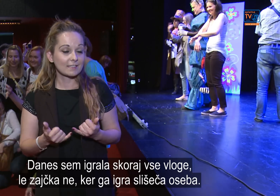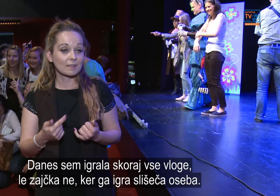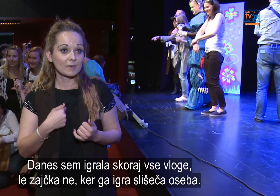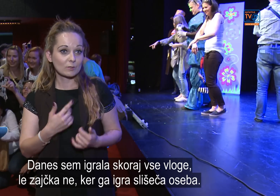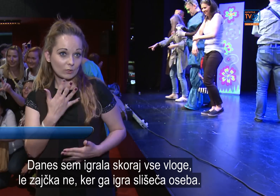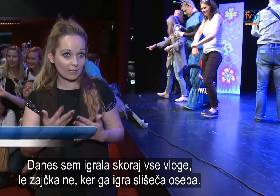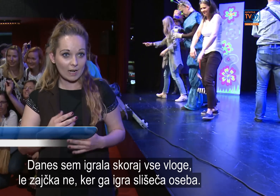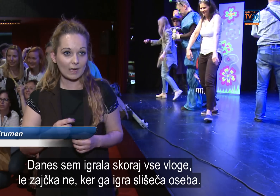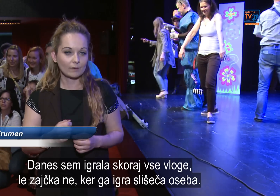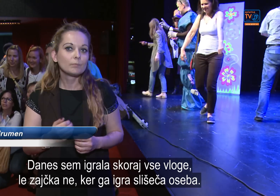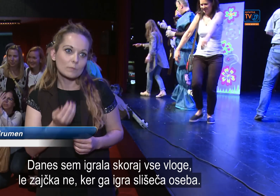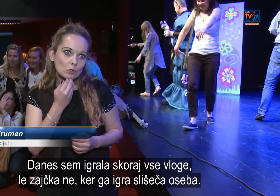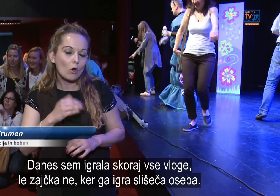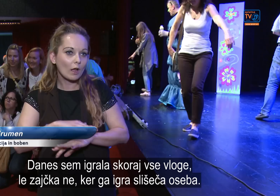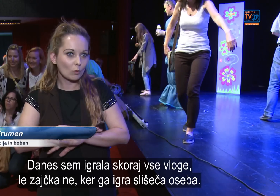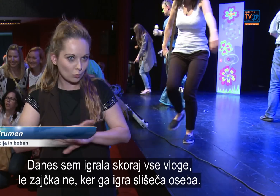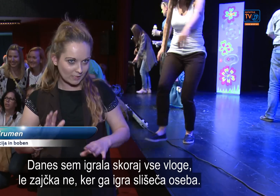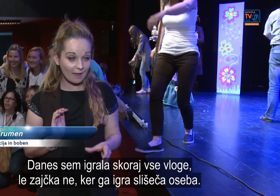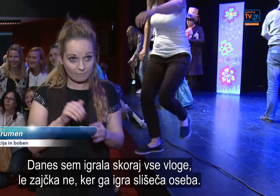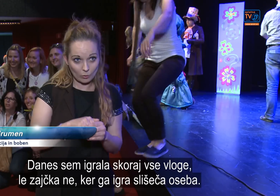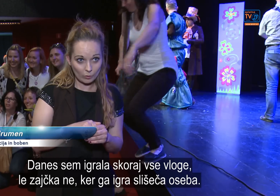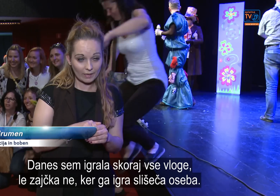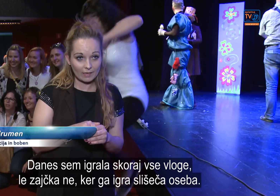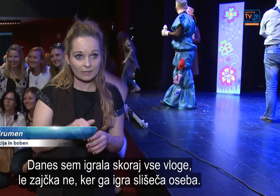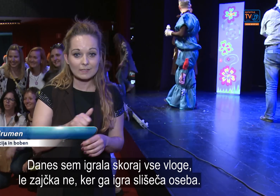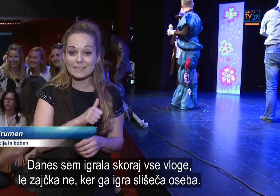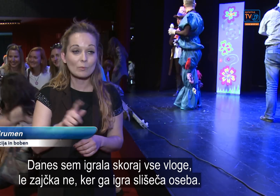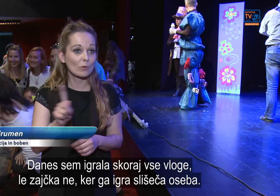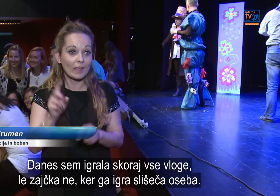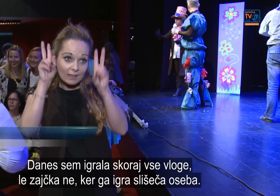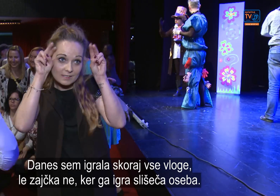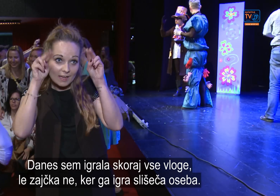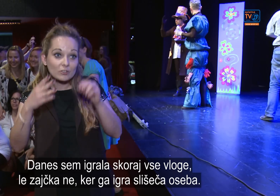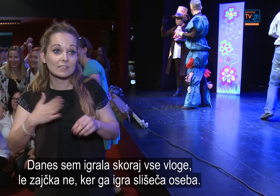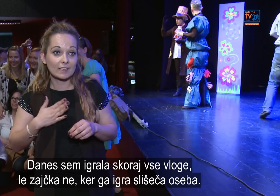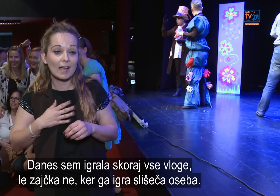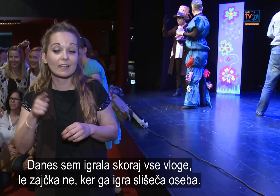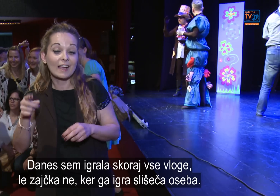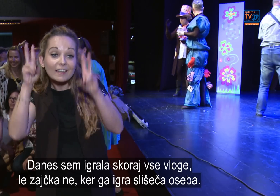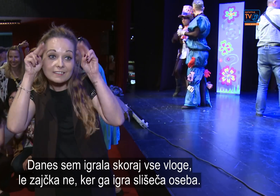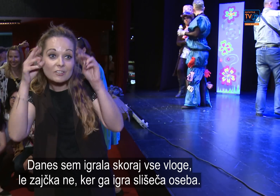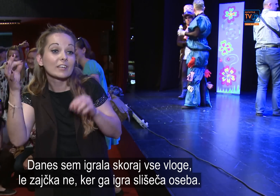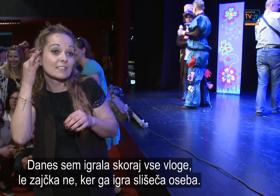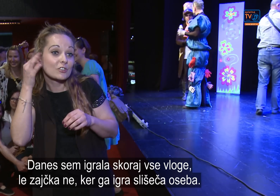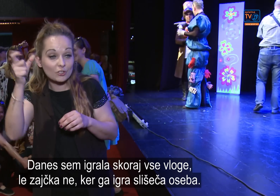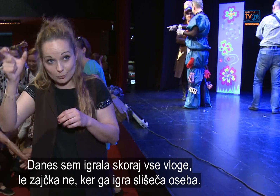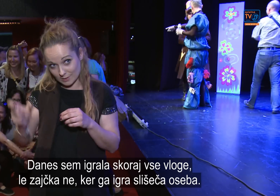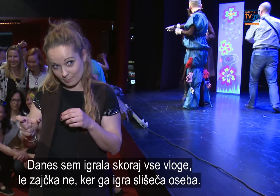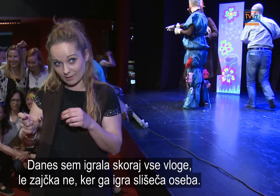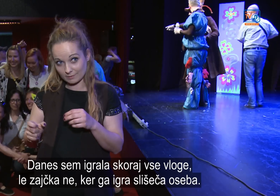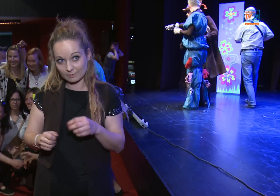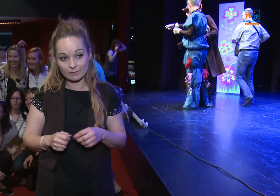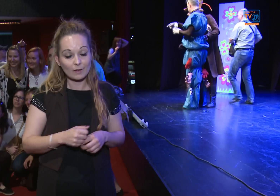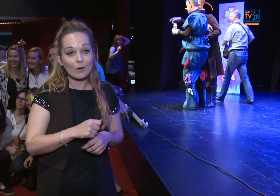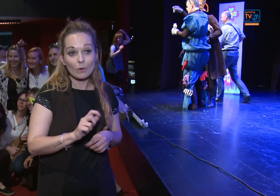Danes sem jaz odigrala skoraj vse vloge, samo ne Zajčka. Zakaj? Ta Zajček je slišeče